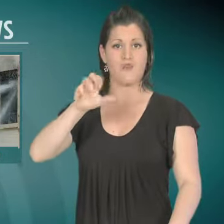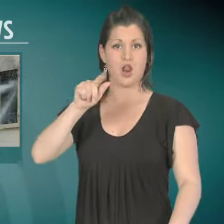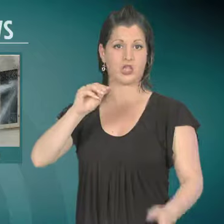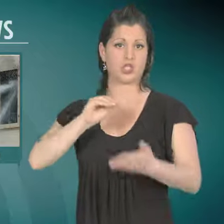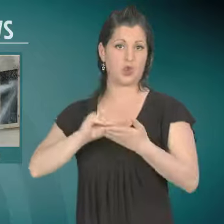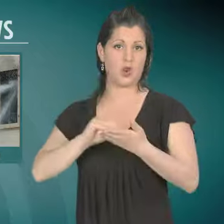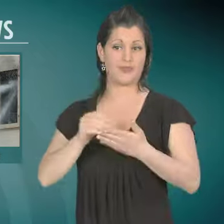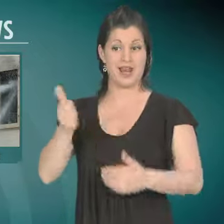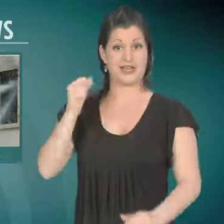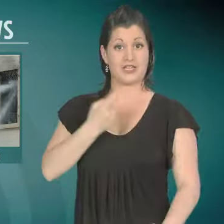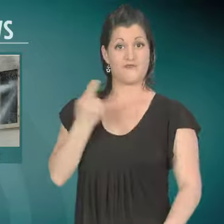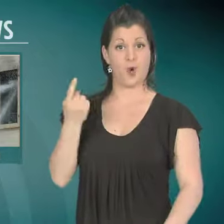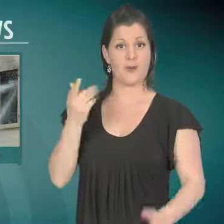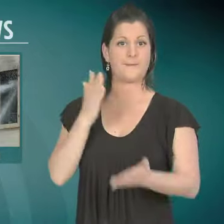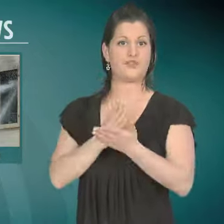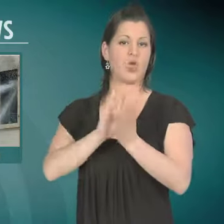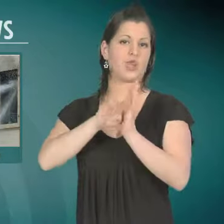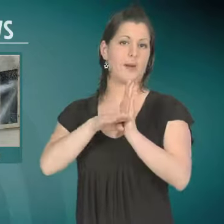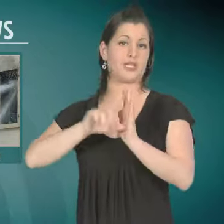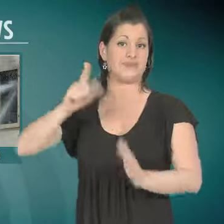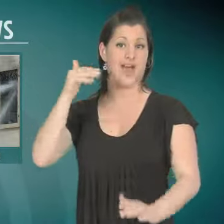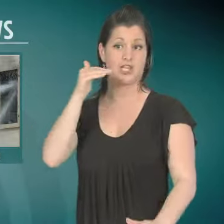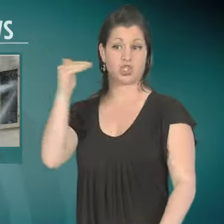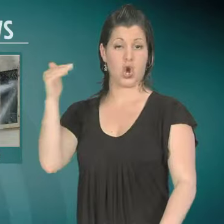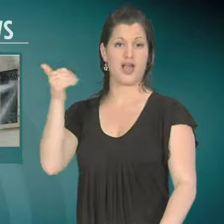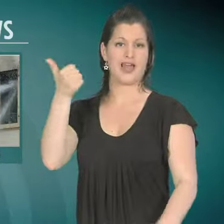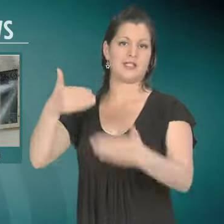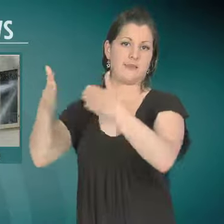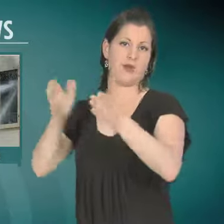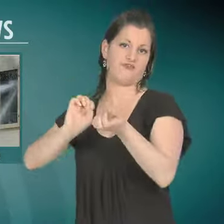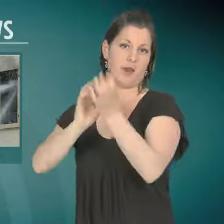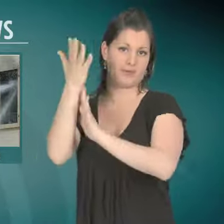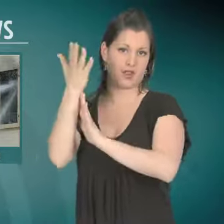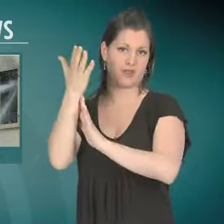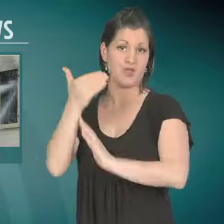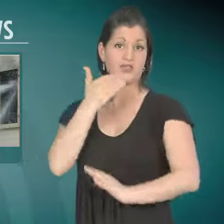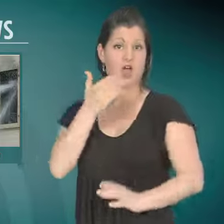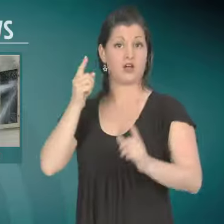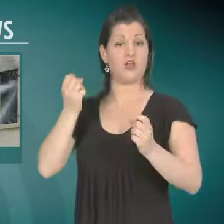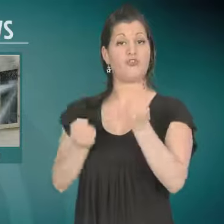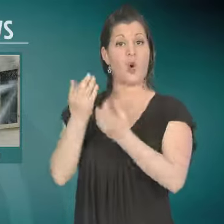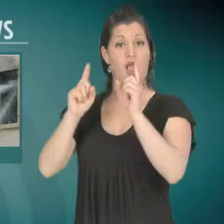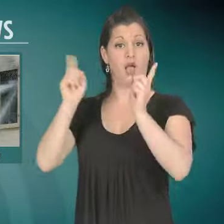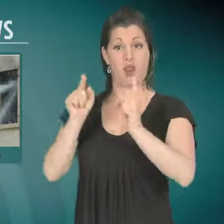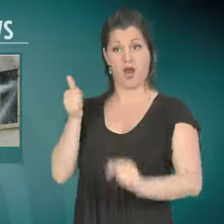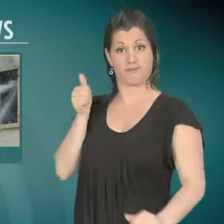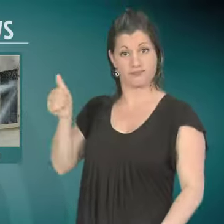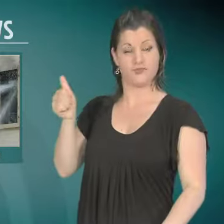Johann-Josef-Grunewald-Gehörlosenschule im zweiten Stock ein Zimmer gebrannt. Dank dem raschen Auslösen des Brandalarmes konnte